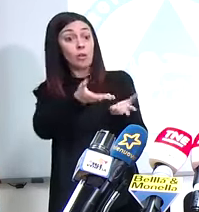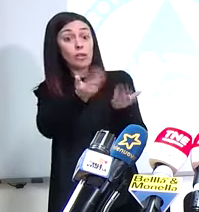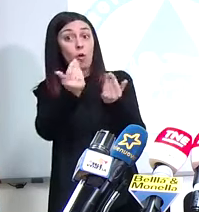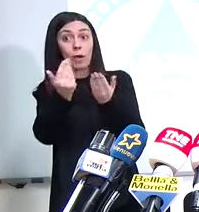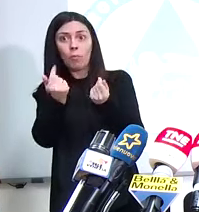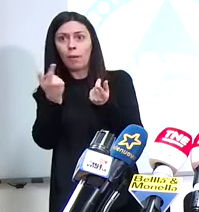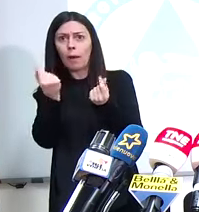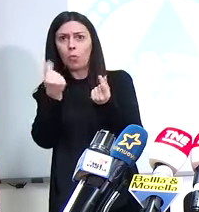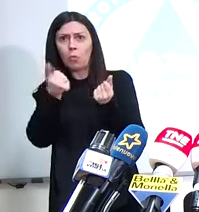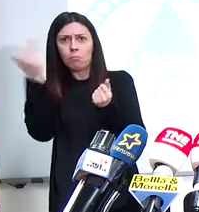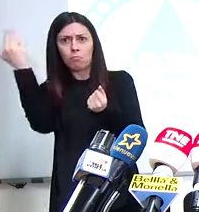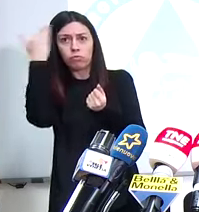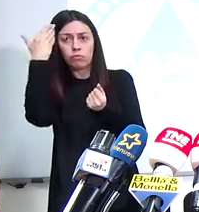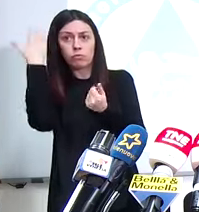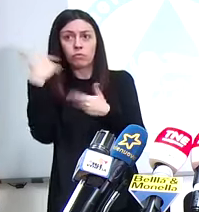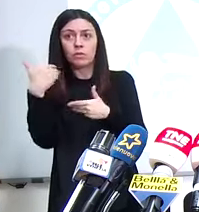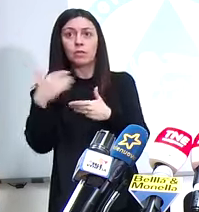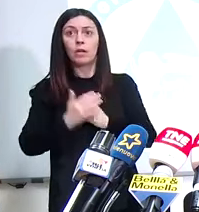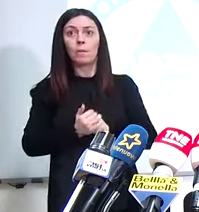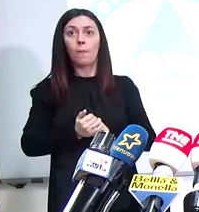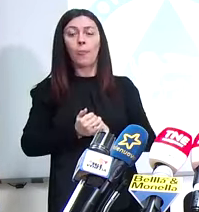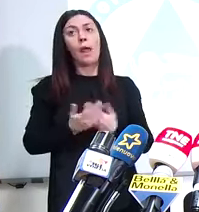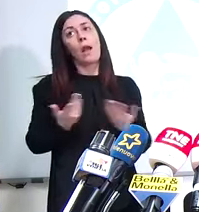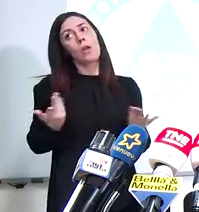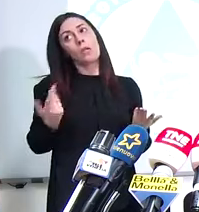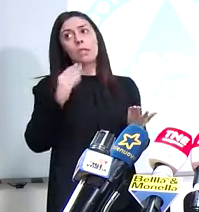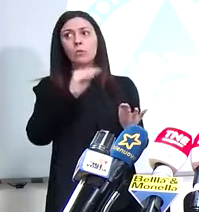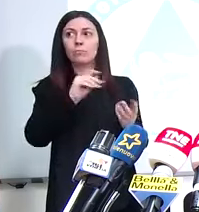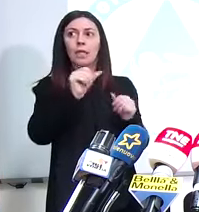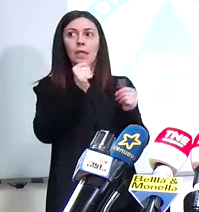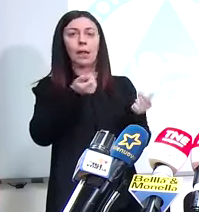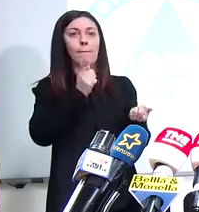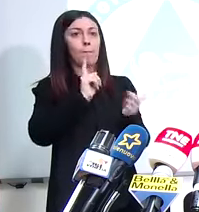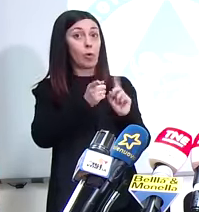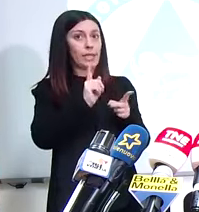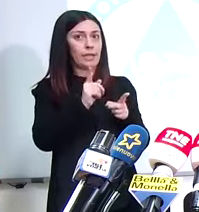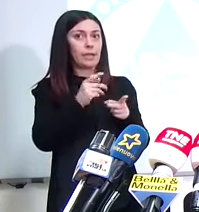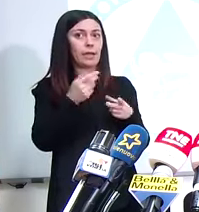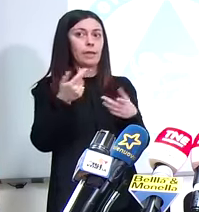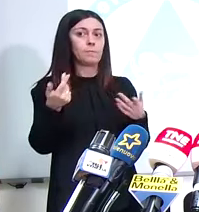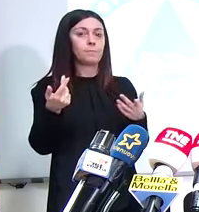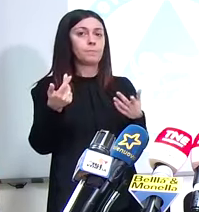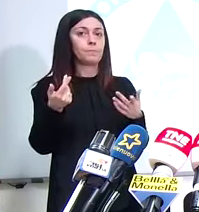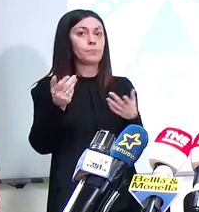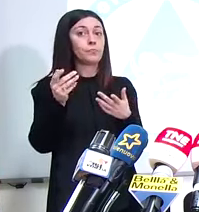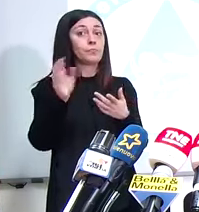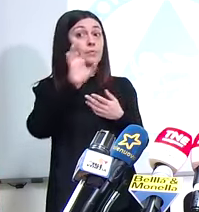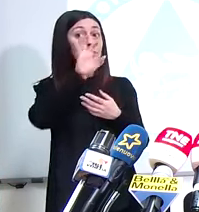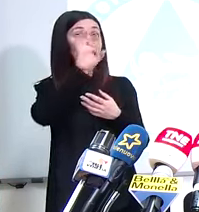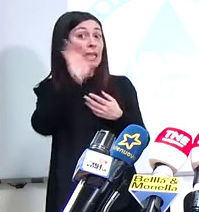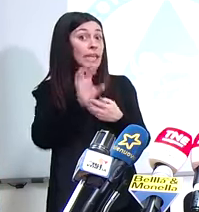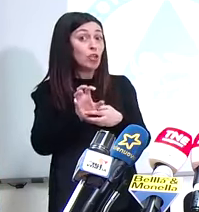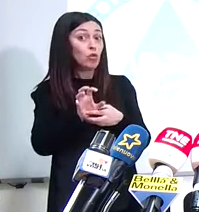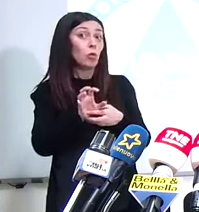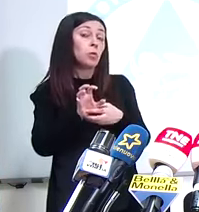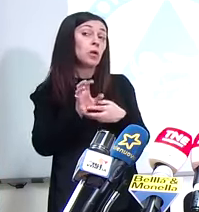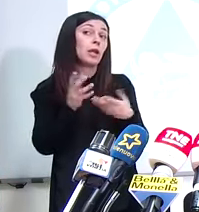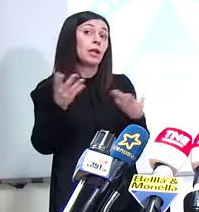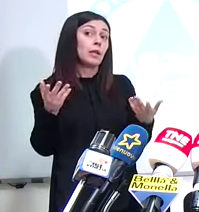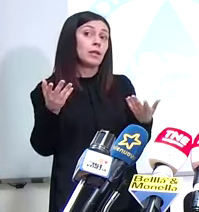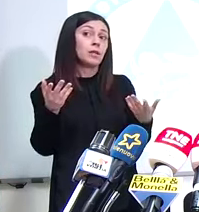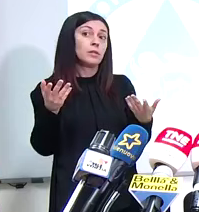chiedo domanda forse più politica il fatto che comunque le regioni e magari in un secondo tempo anche gli stati anzi neanche tanto il